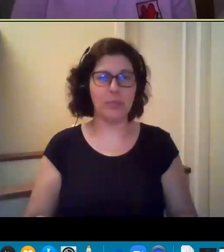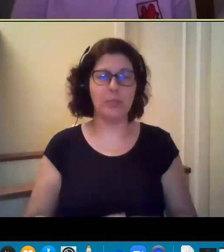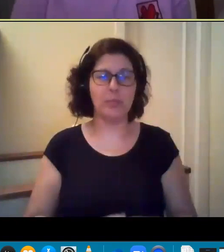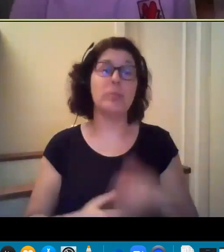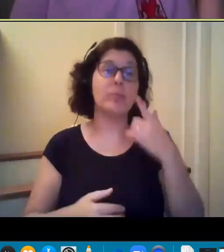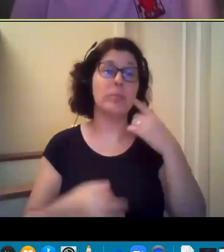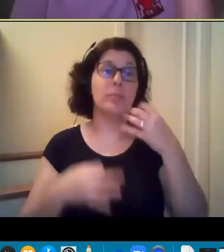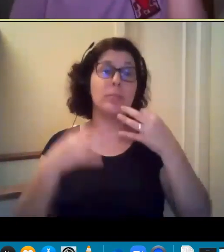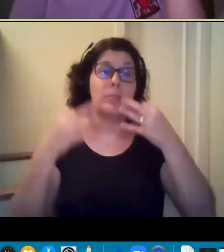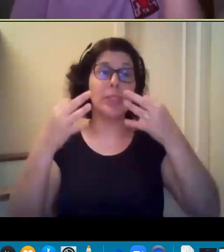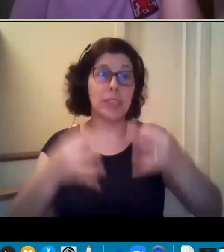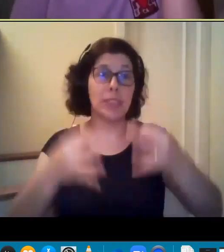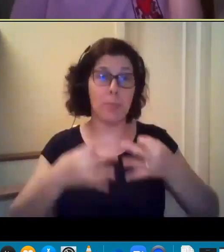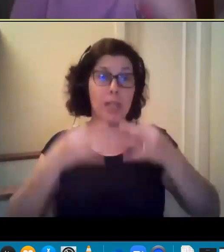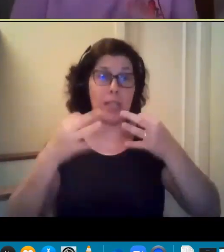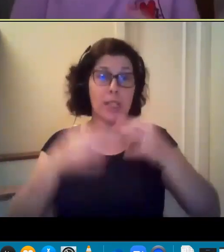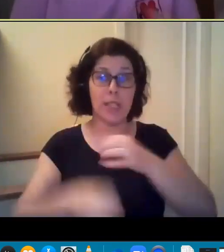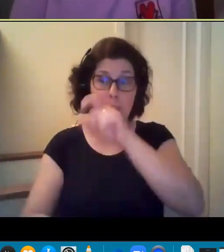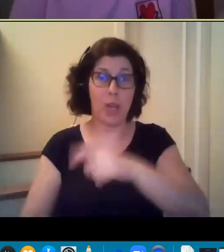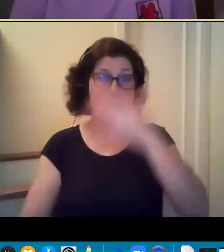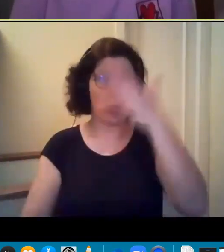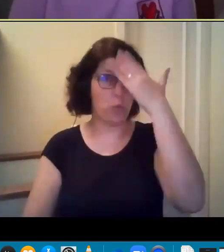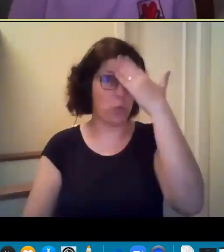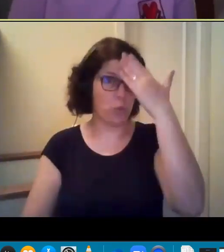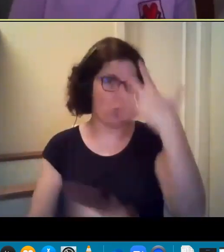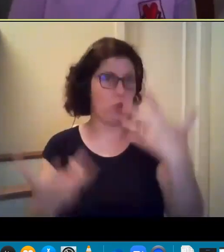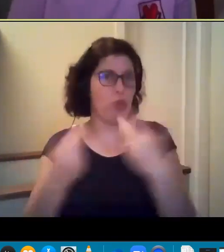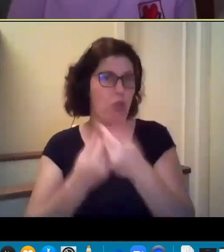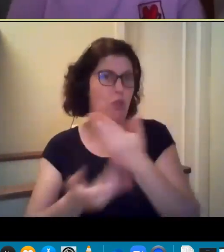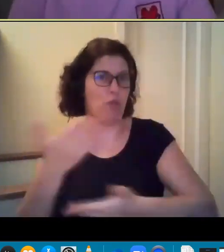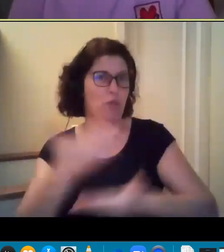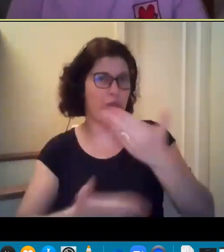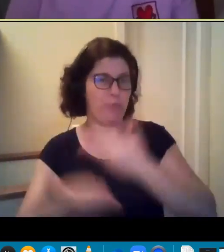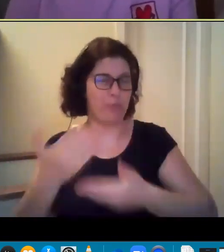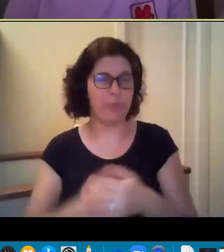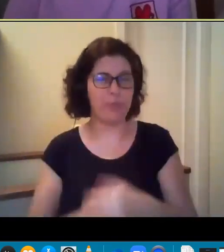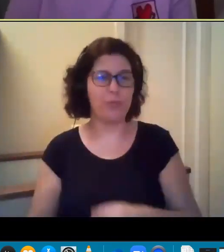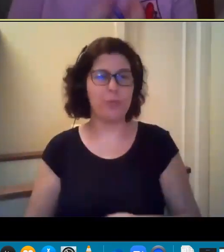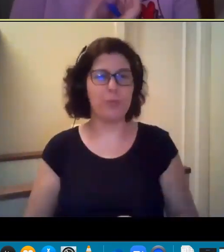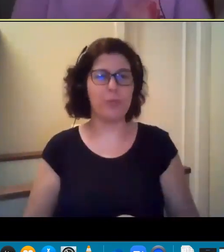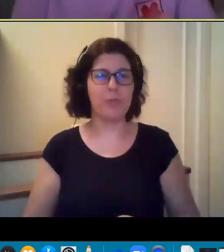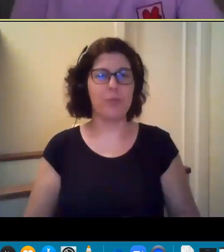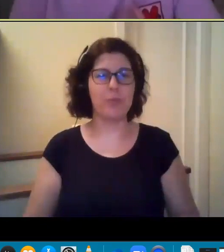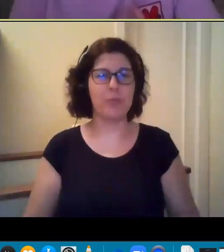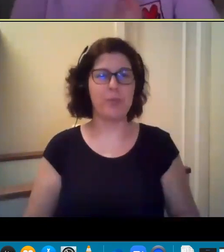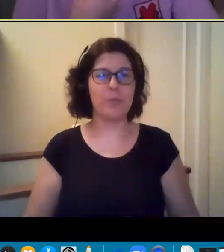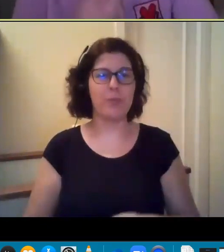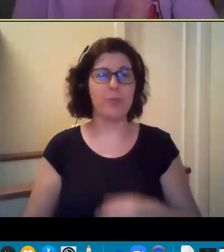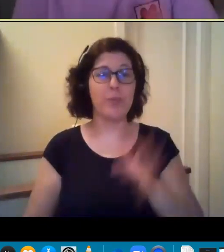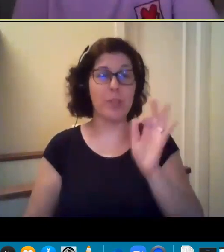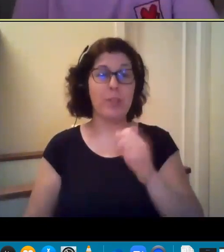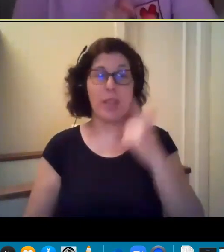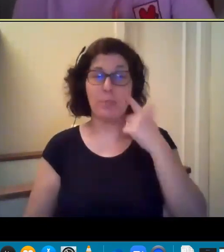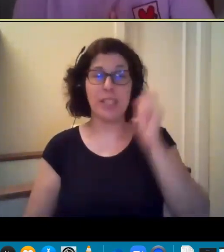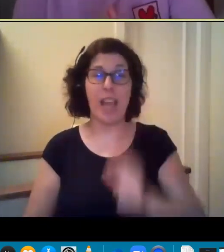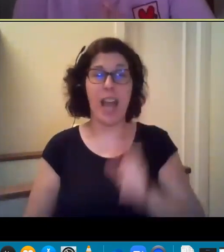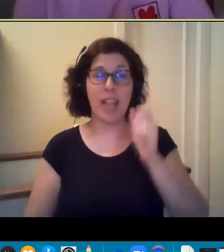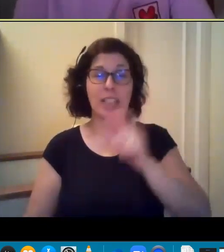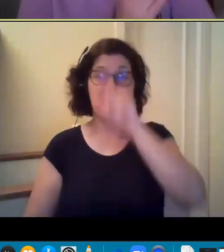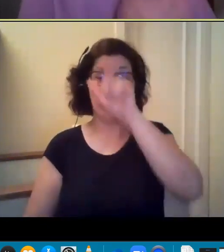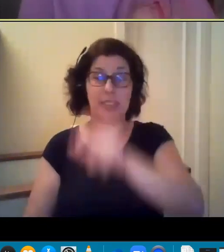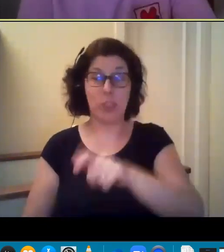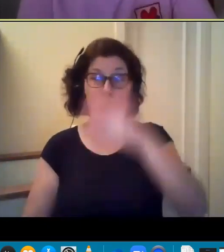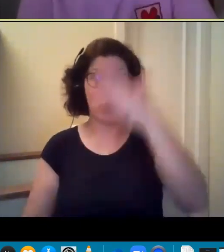con la tutora. Es verdad que, por ejemplo, normalmente es la tutora quien acaba mediando, incluso a la hora de dar